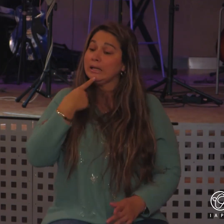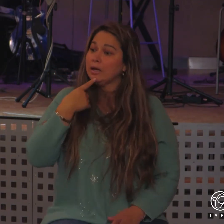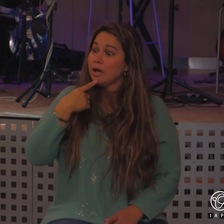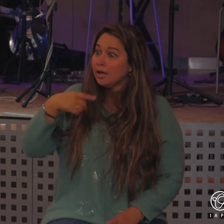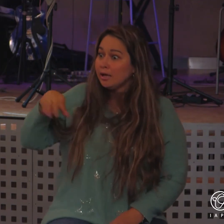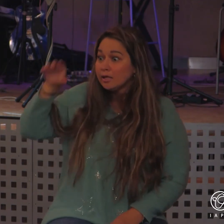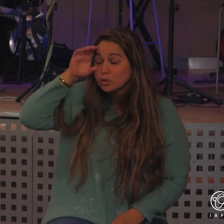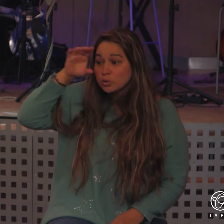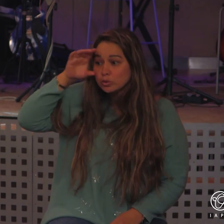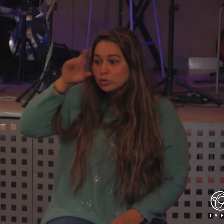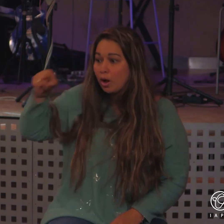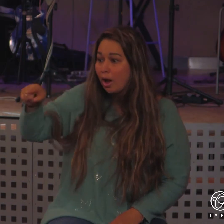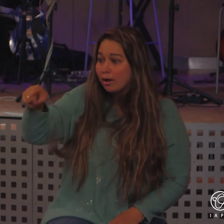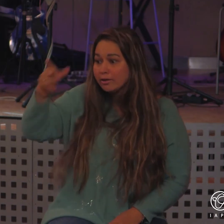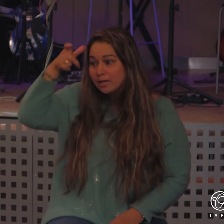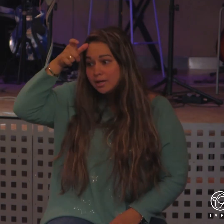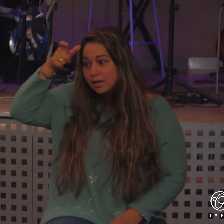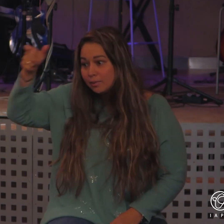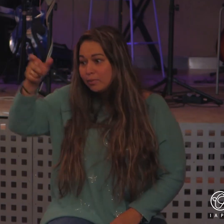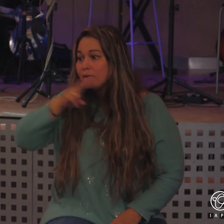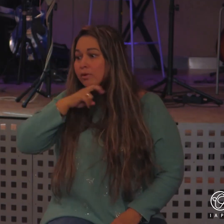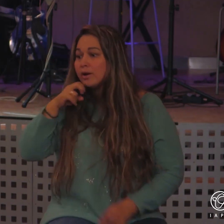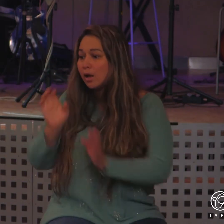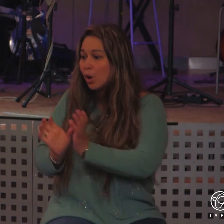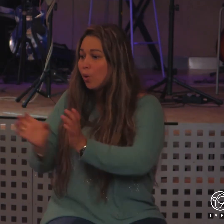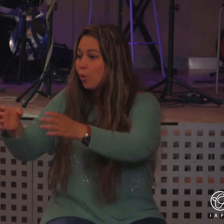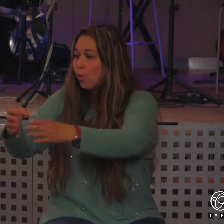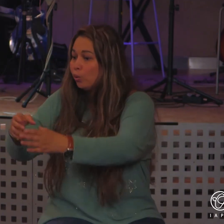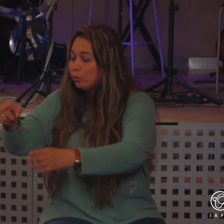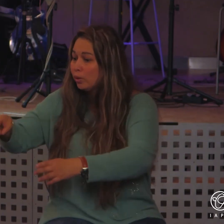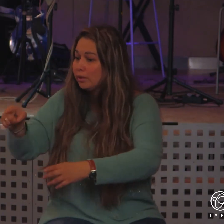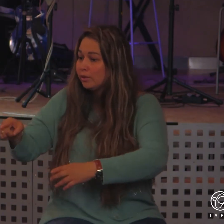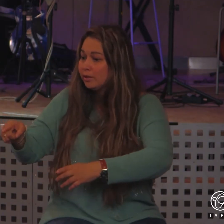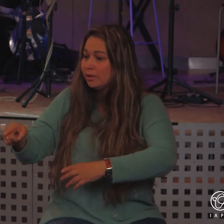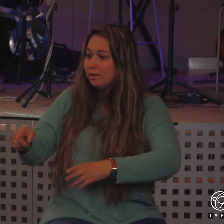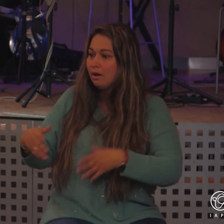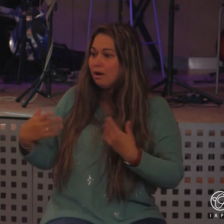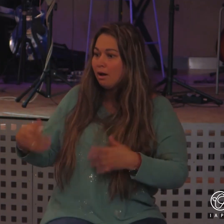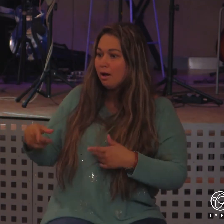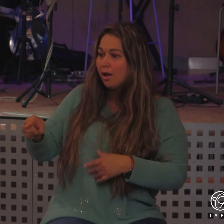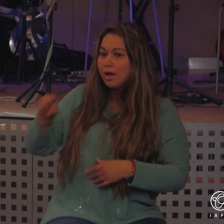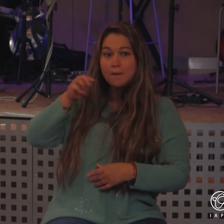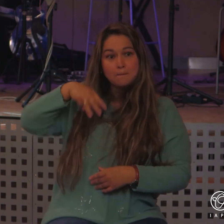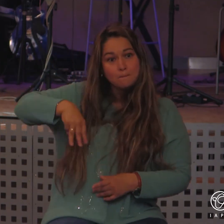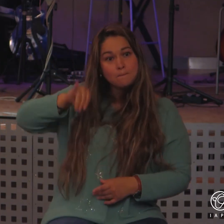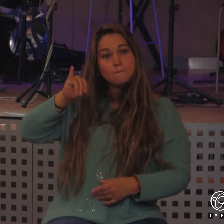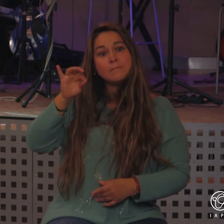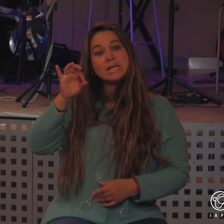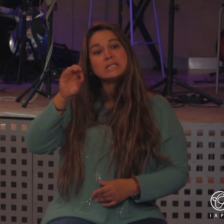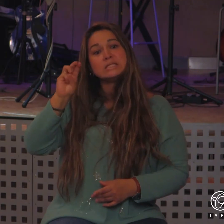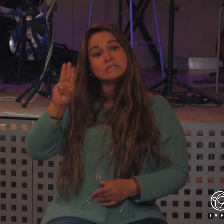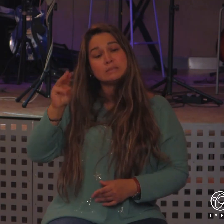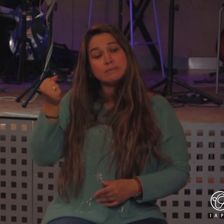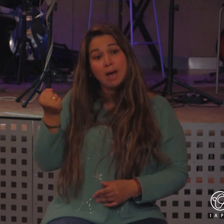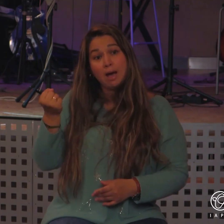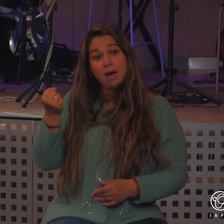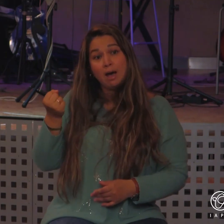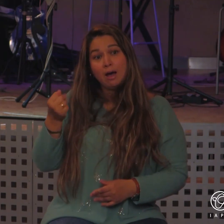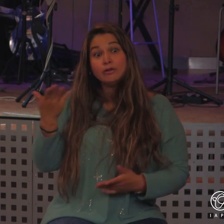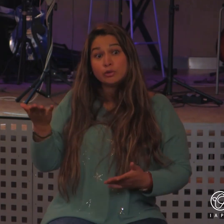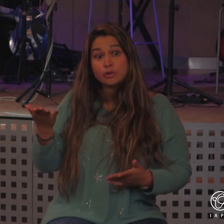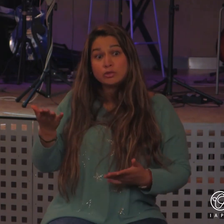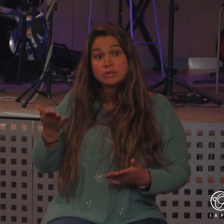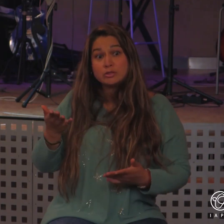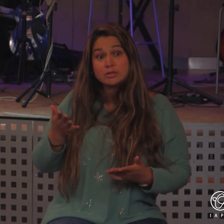Mizpa, subieron los príncipes de los filisteos contra Israel Y al oír esto,